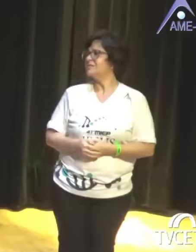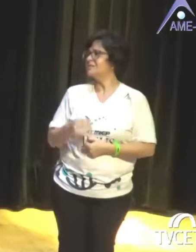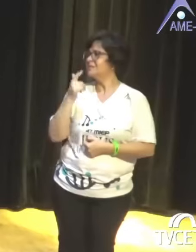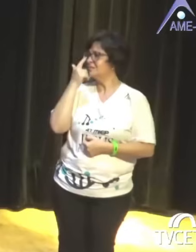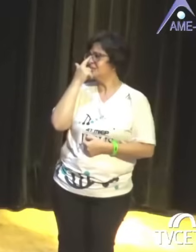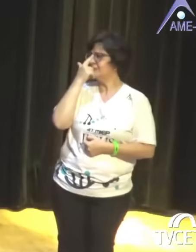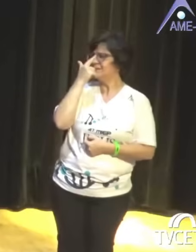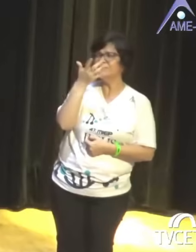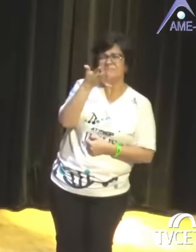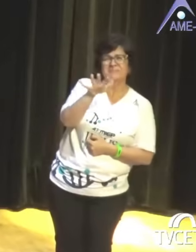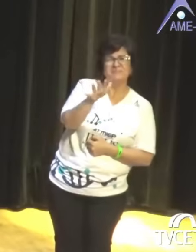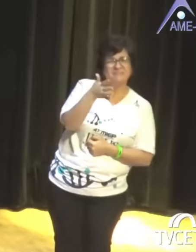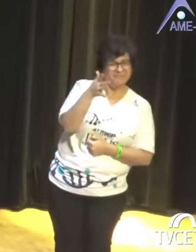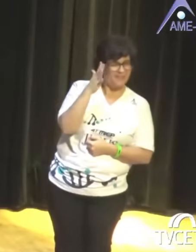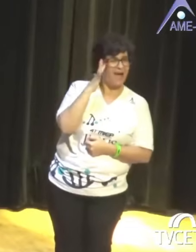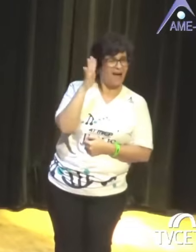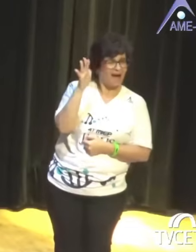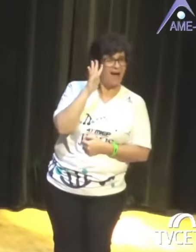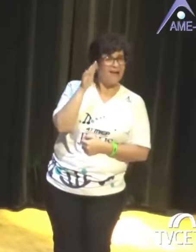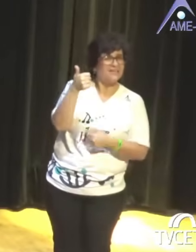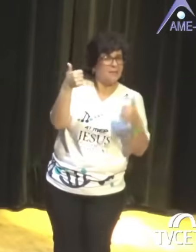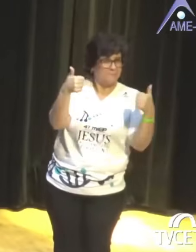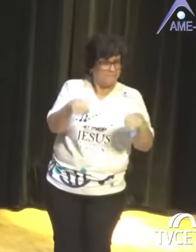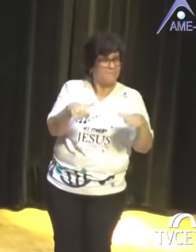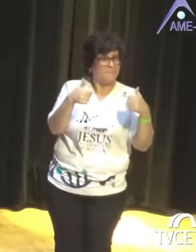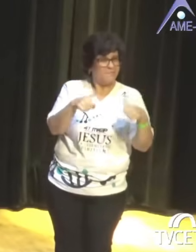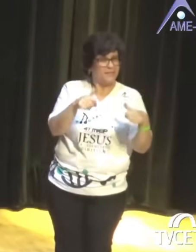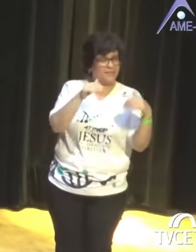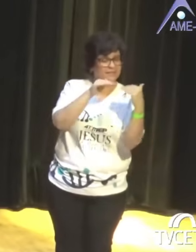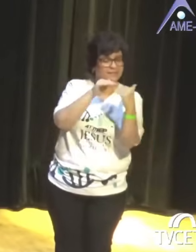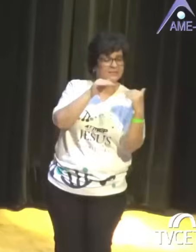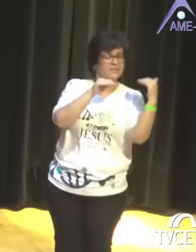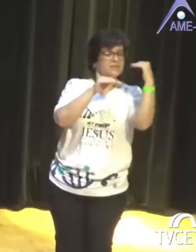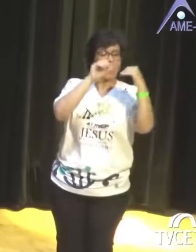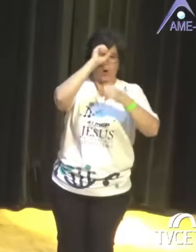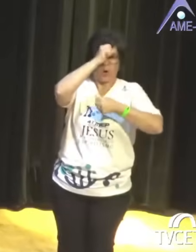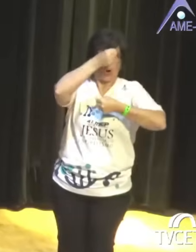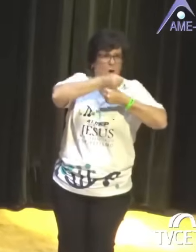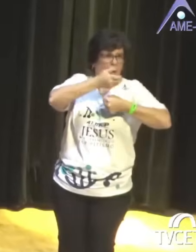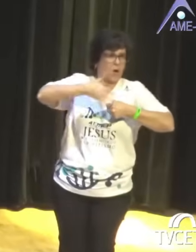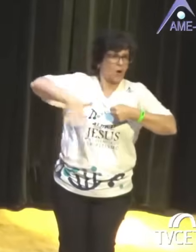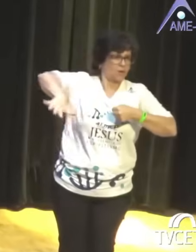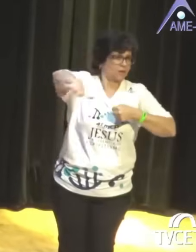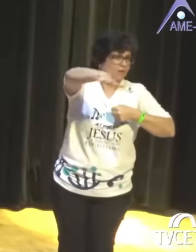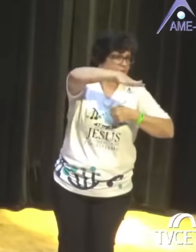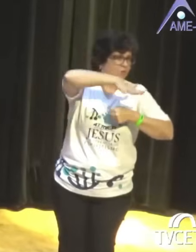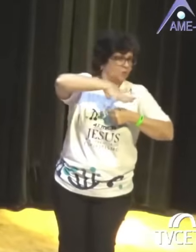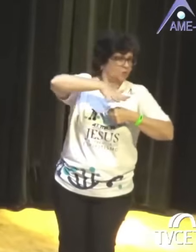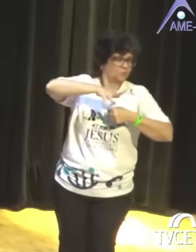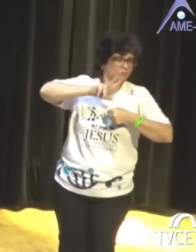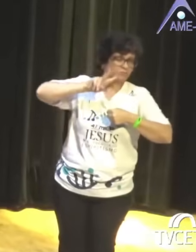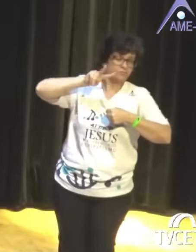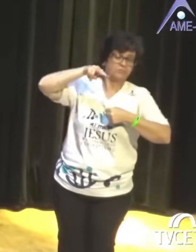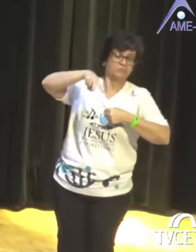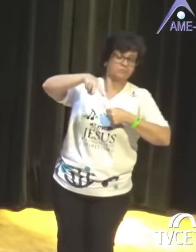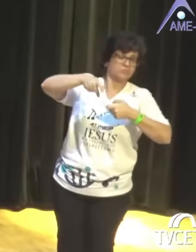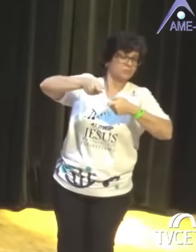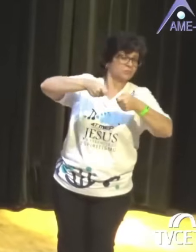servidores você acha que precisa ter um Coordenador Geral